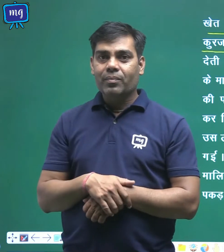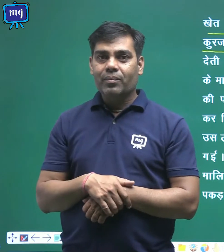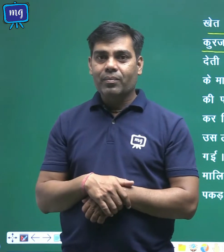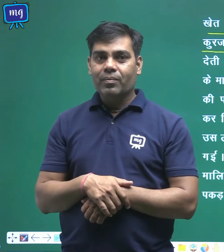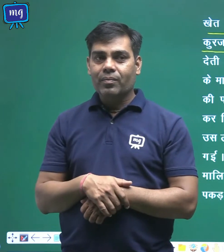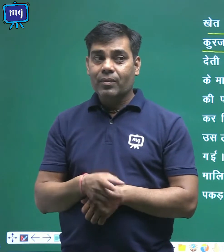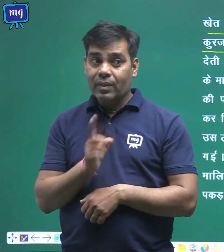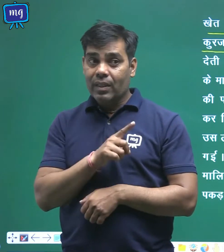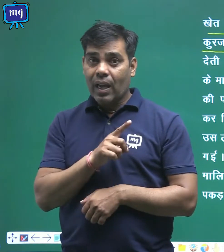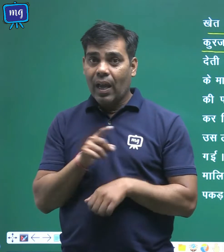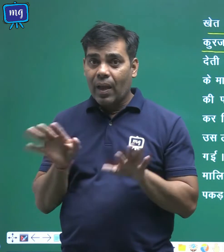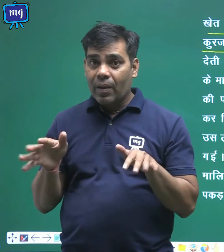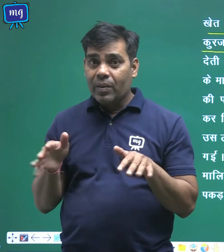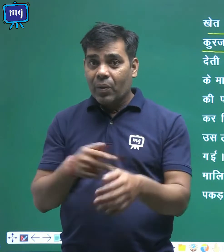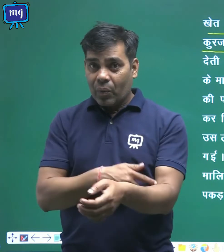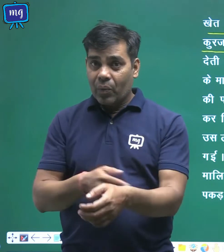यह कुरज तो